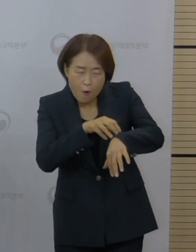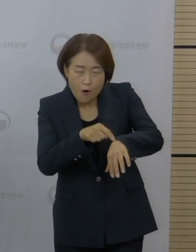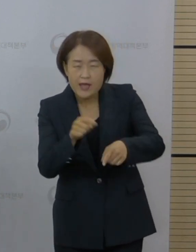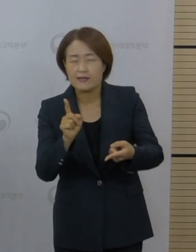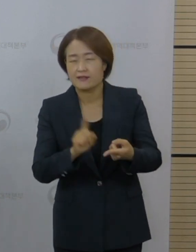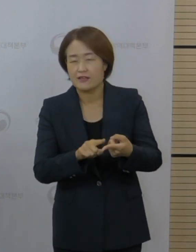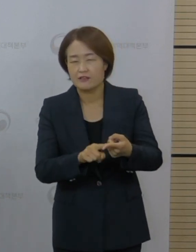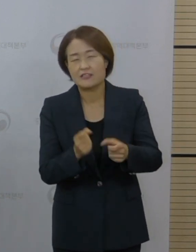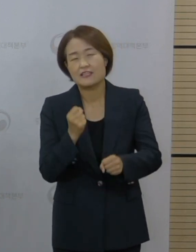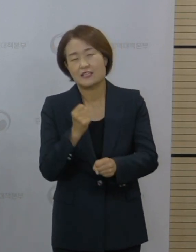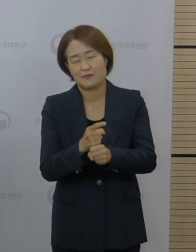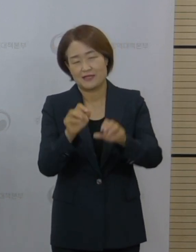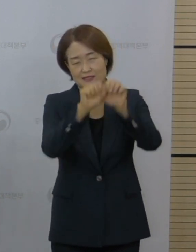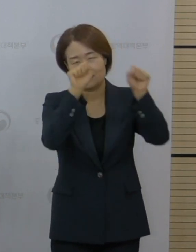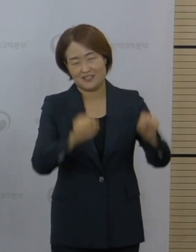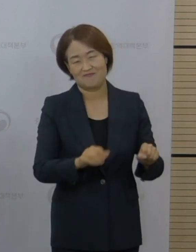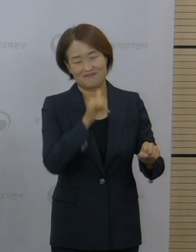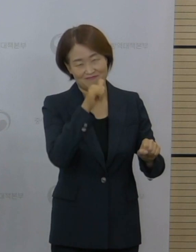수단을 갖추고 있습니다.